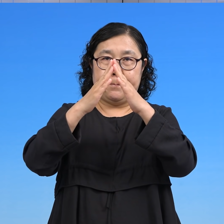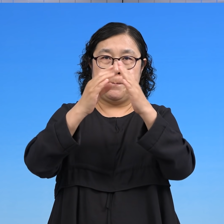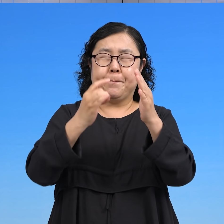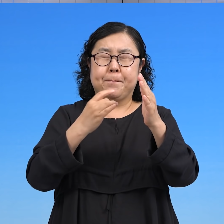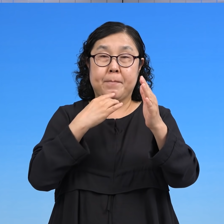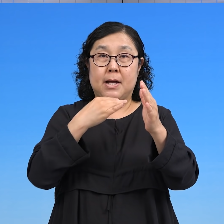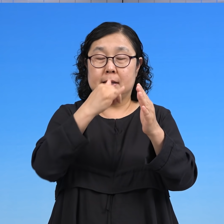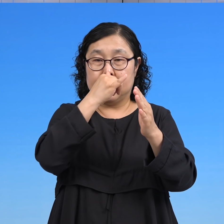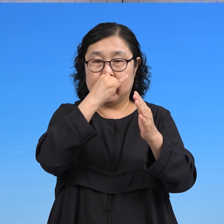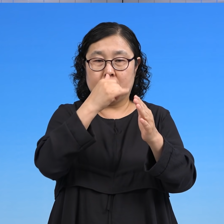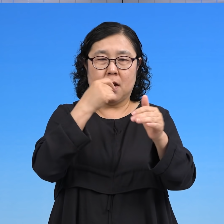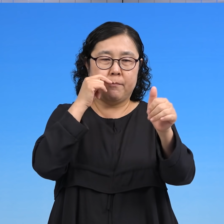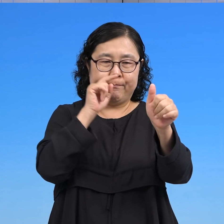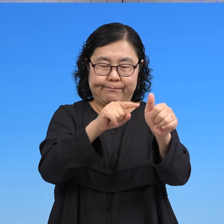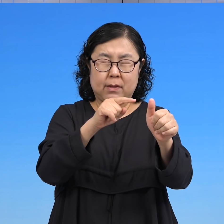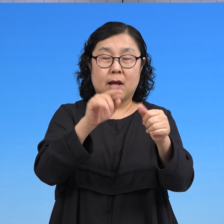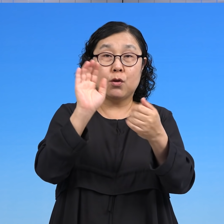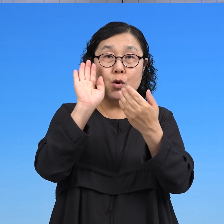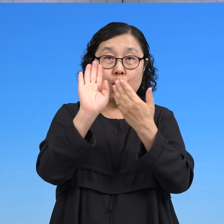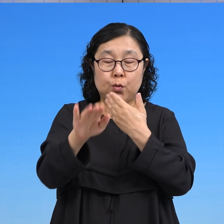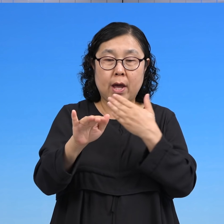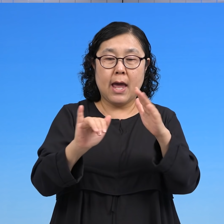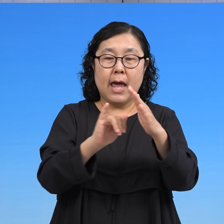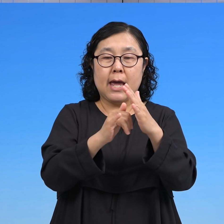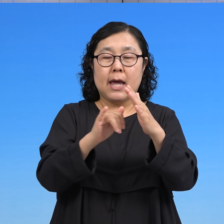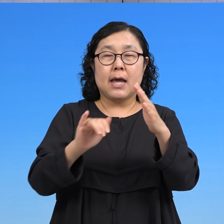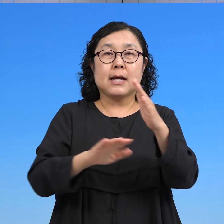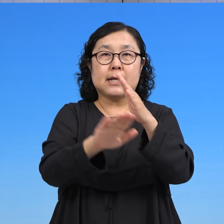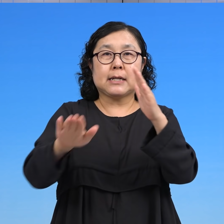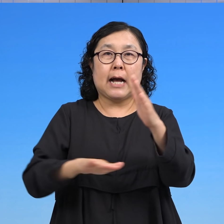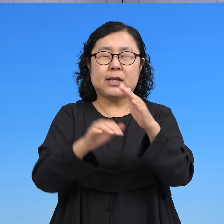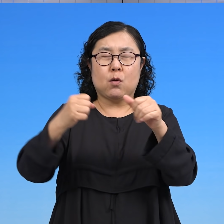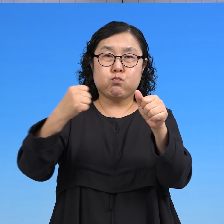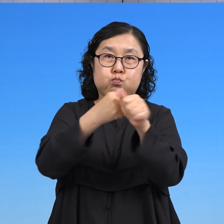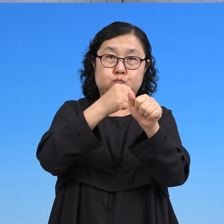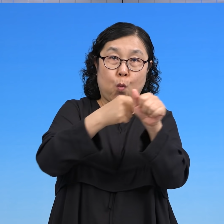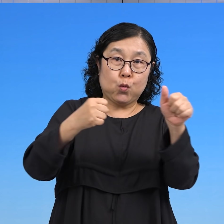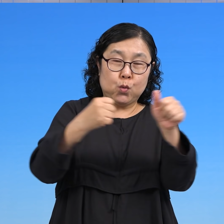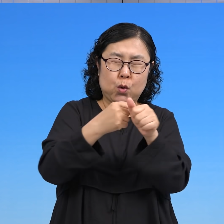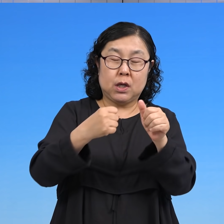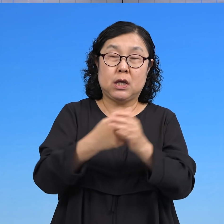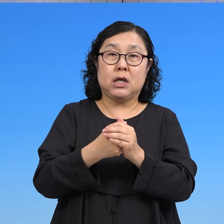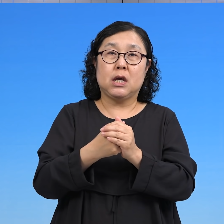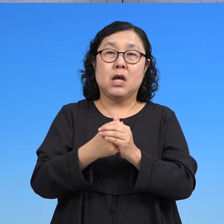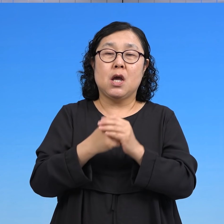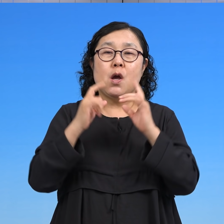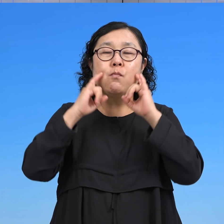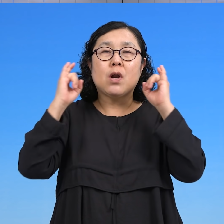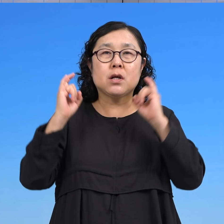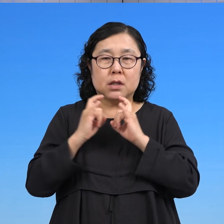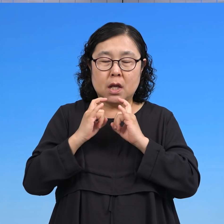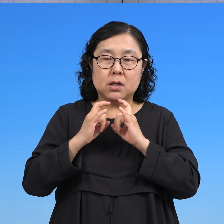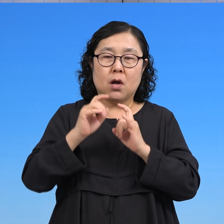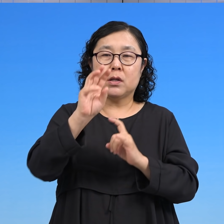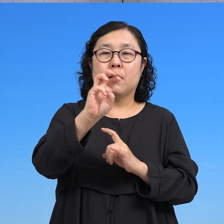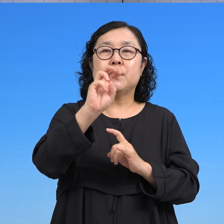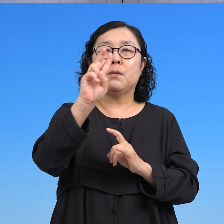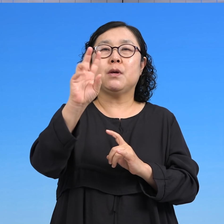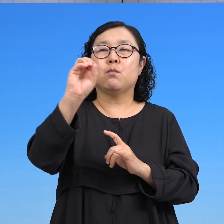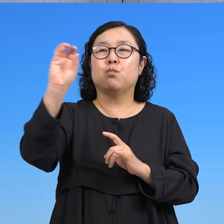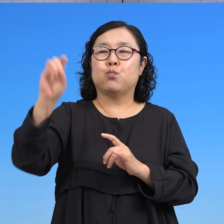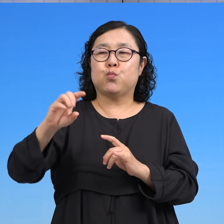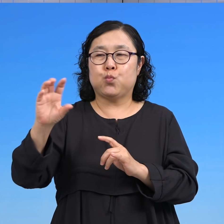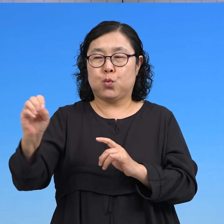머무는 그런 명령을 내린 이후로 가정폭력이 프랑스 전역에서 32%가